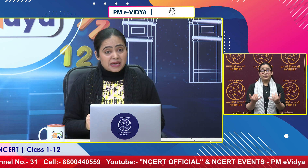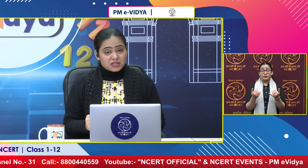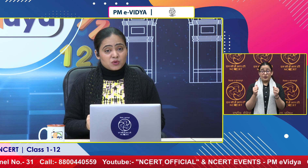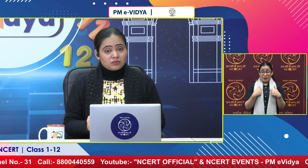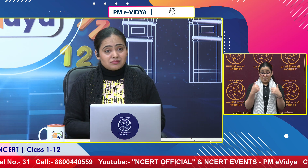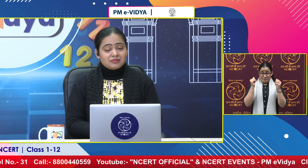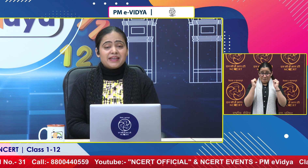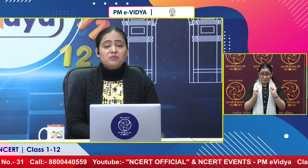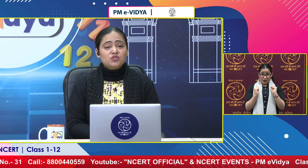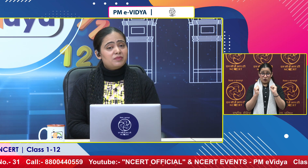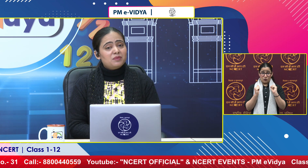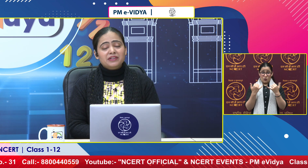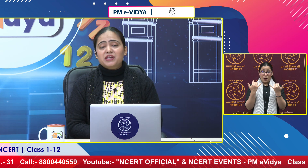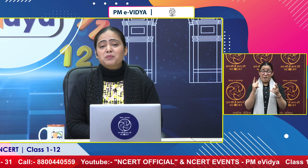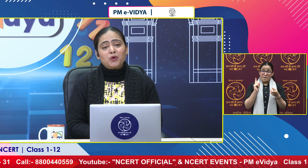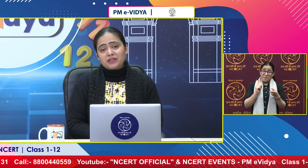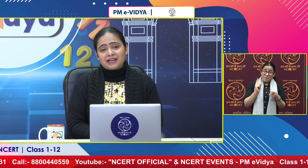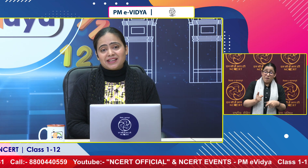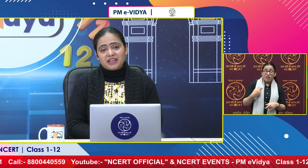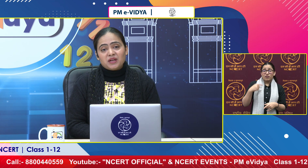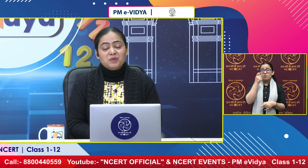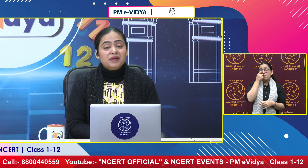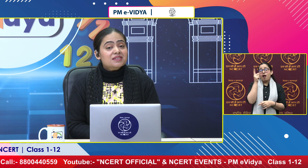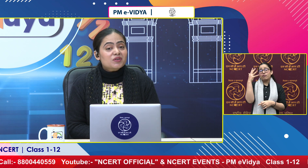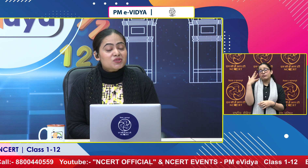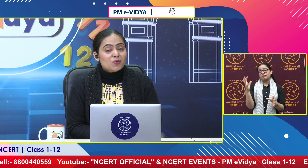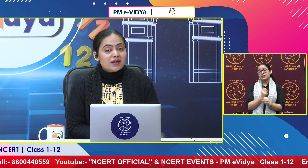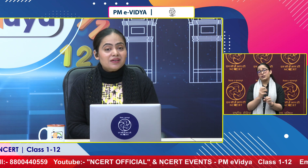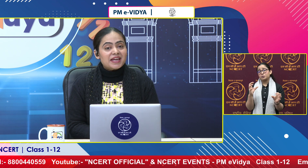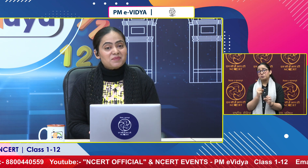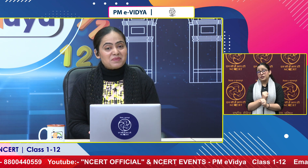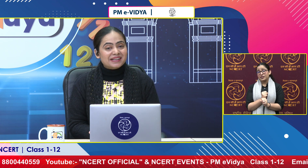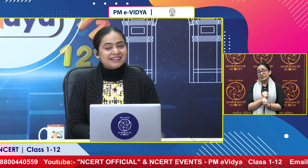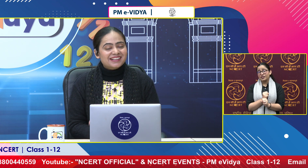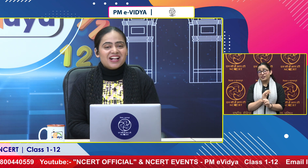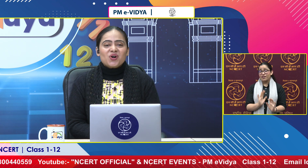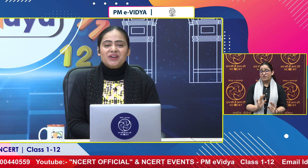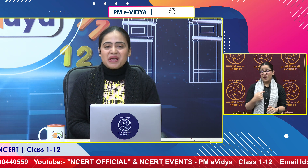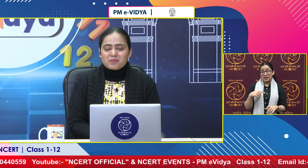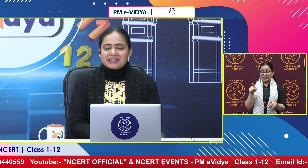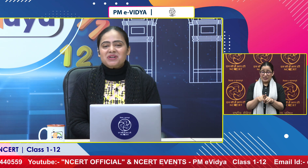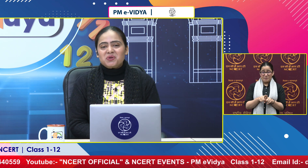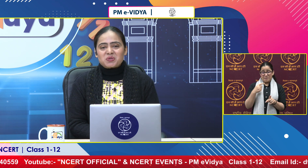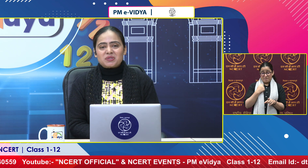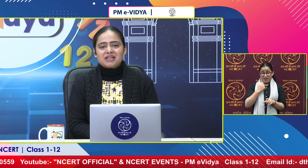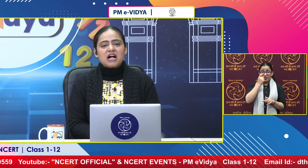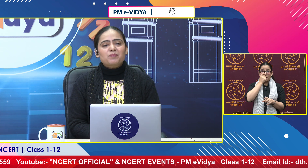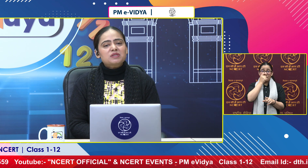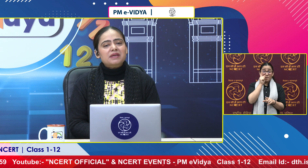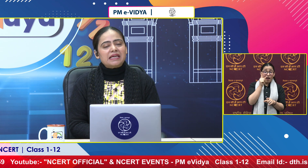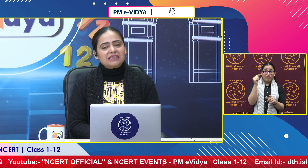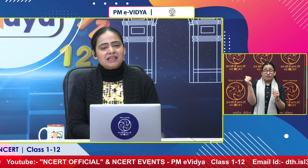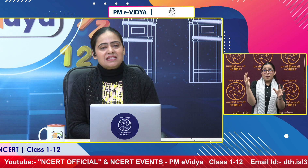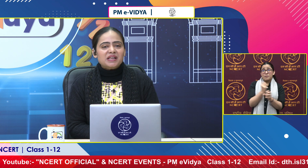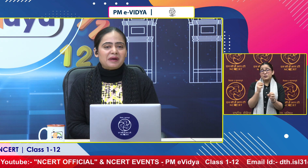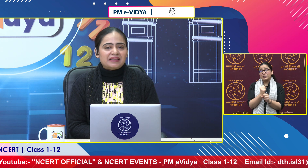मैं बैठी हूँ लेकिन मुझे मेरी मदर की बहुत याद आ रही है, बिकॉज देयर इज़ नो अदर लाइक माई मदर। और एक मदर और डॉटर